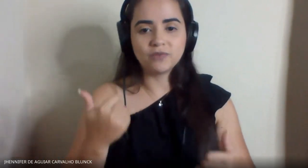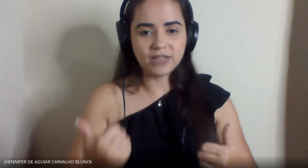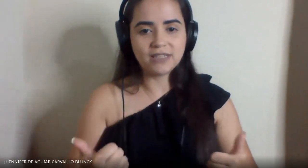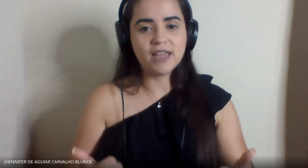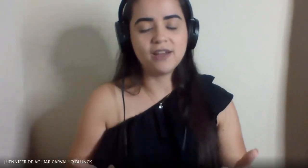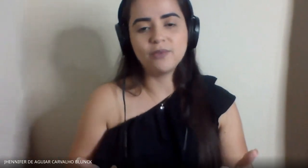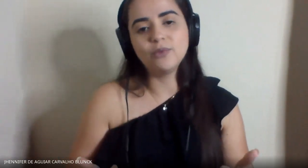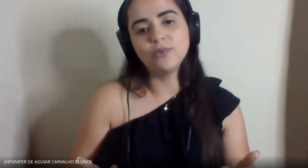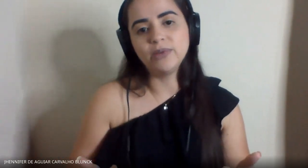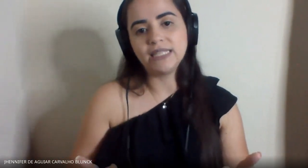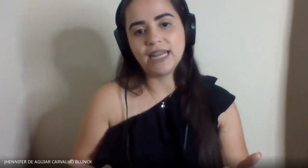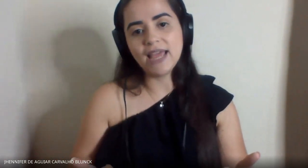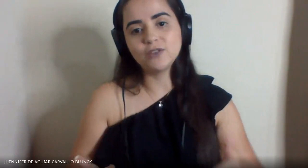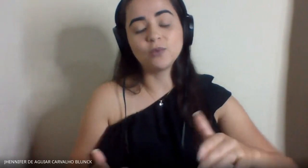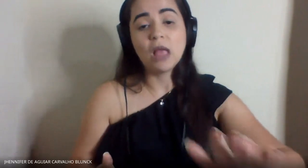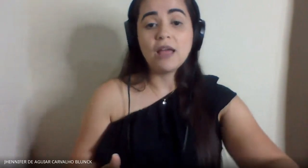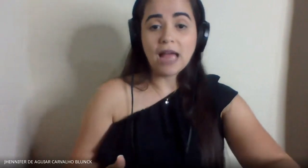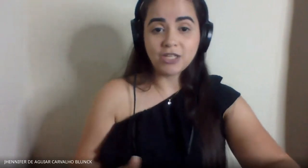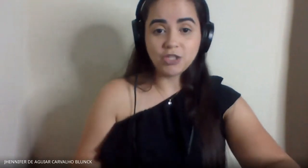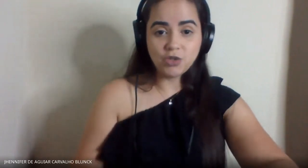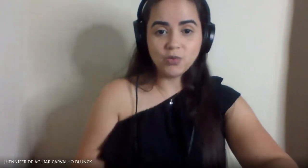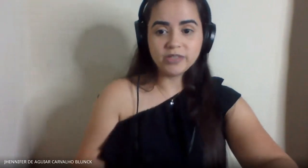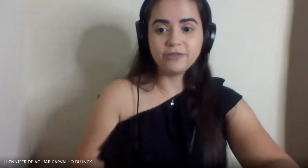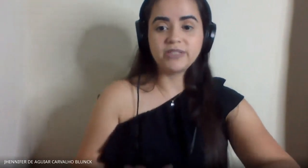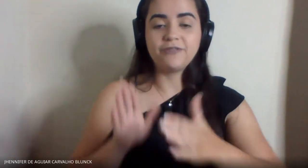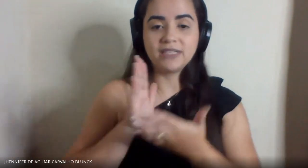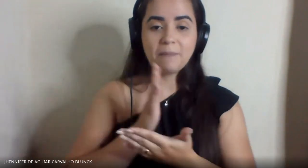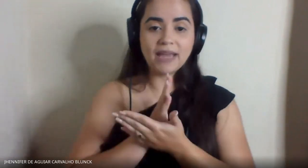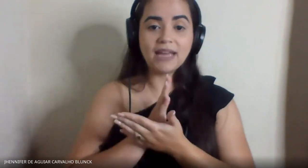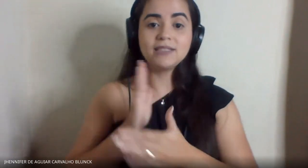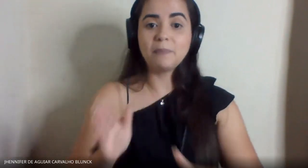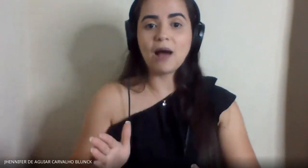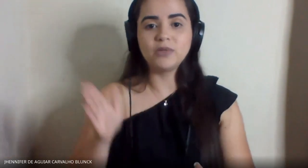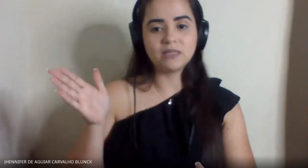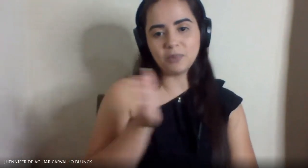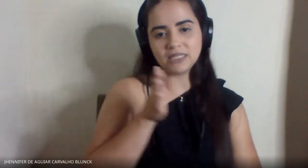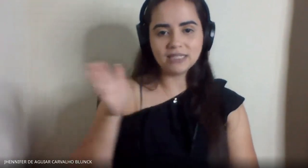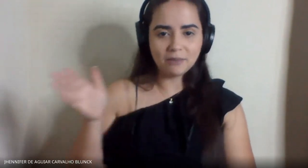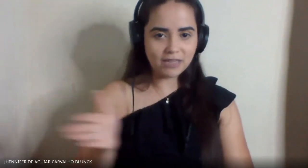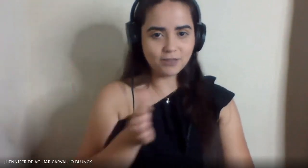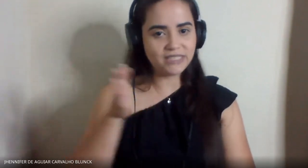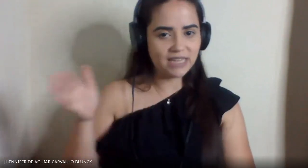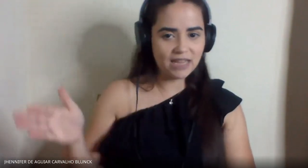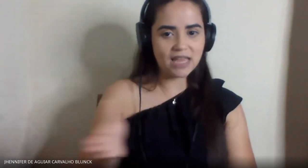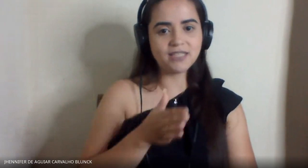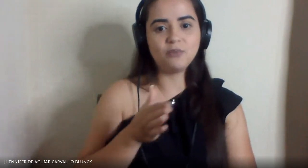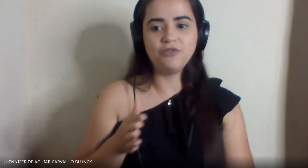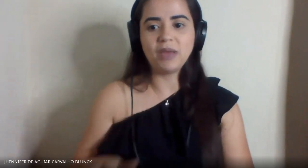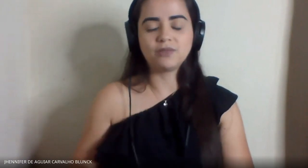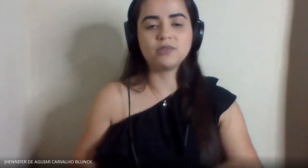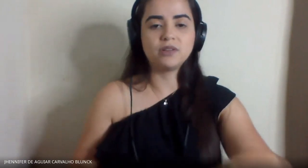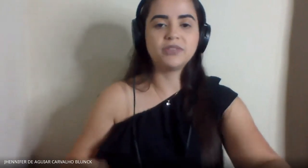vai fazer o endereço, a gente usa você fazer pequenas pausas, não precisa mais fazer